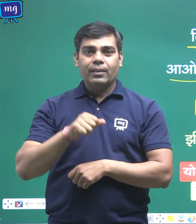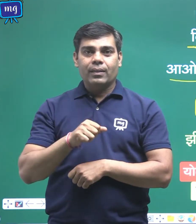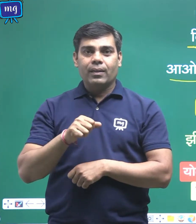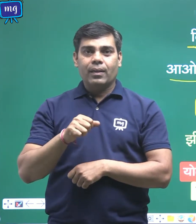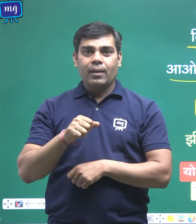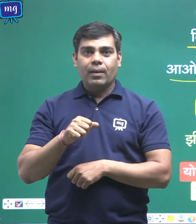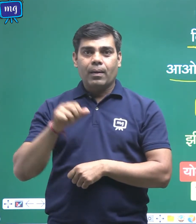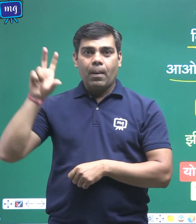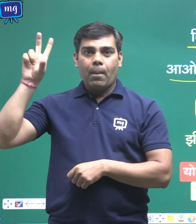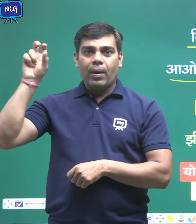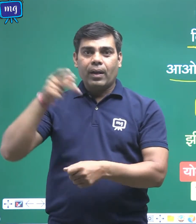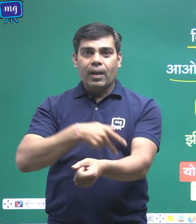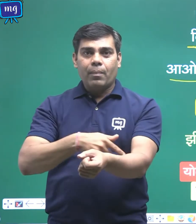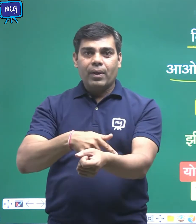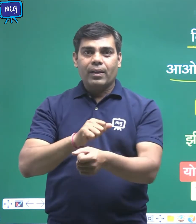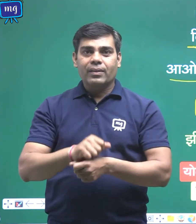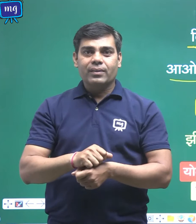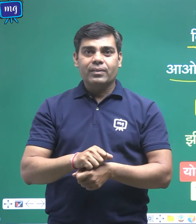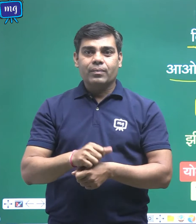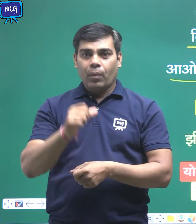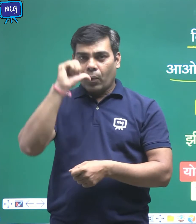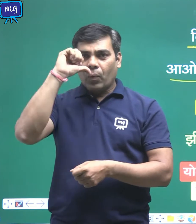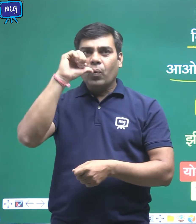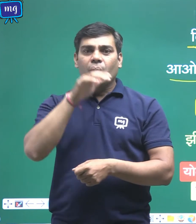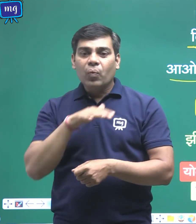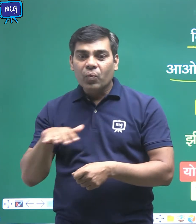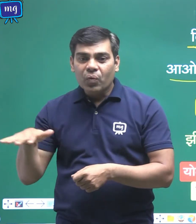पाठ का नाम है झीलों की नगरी।